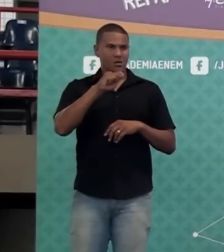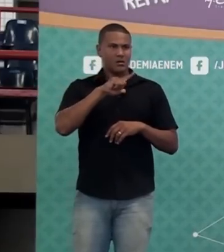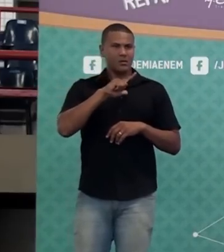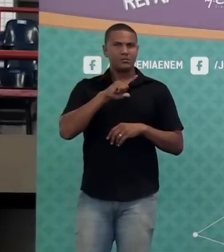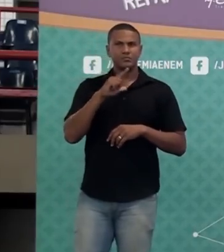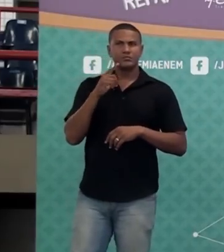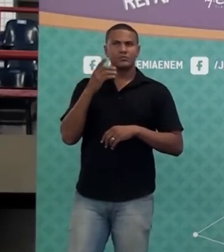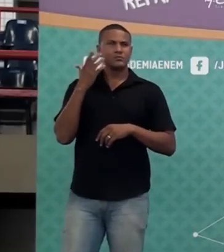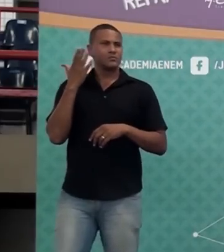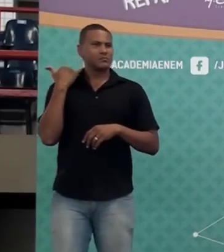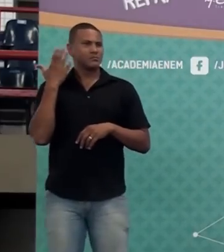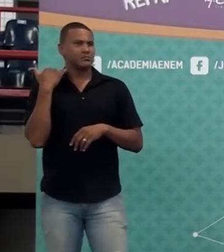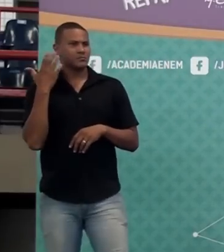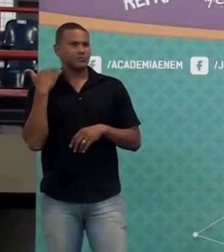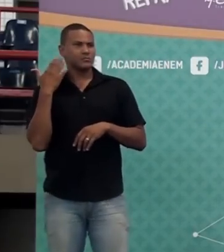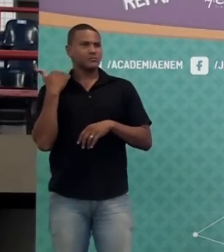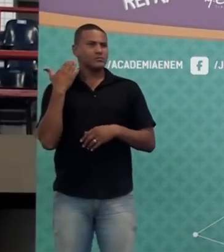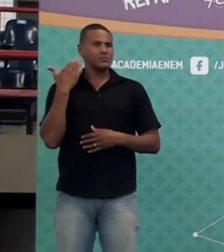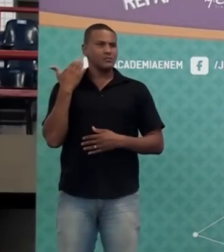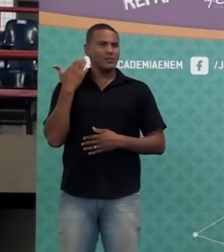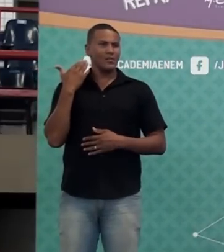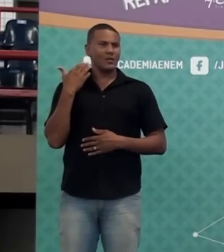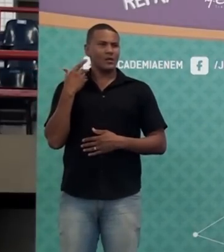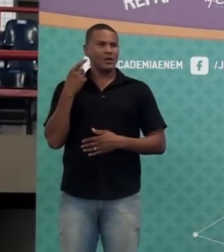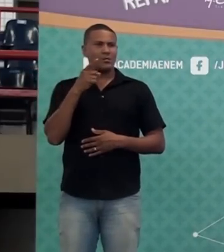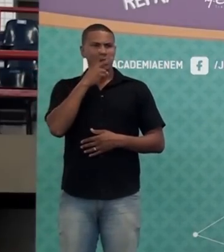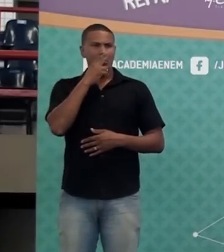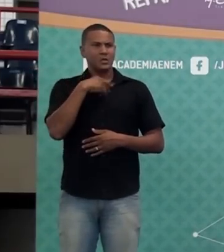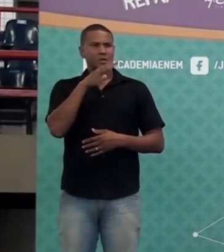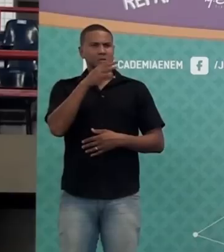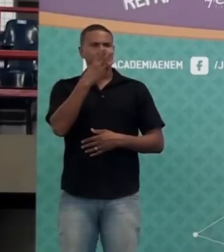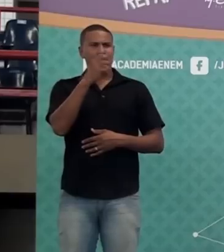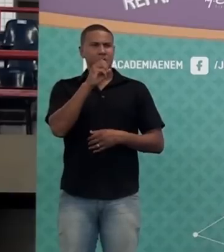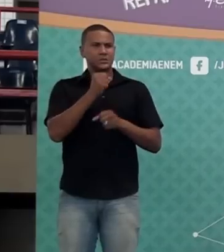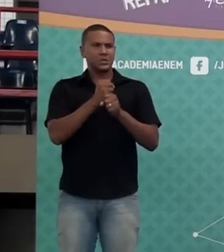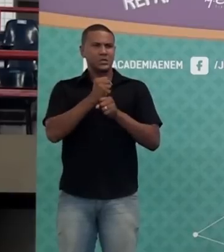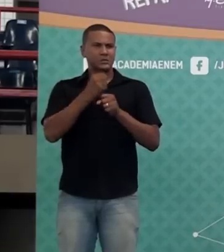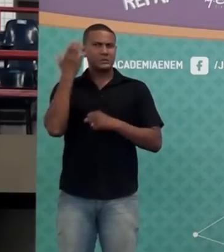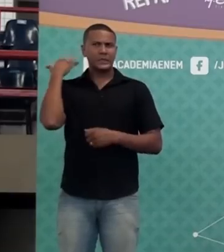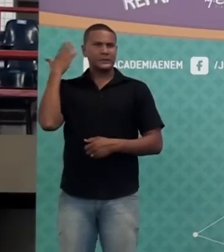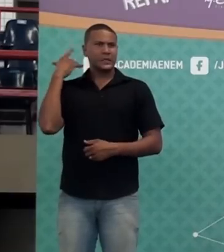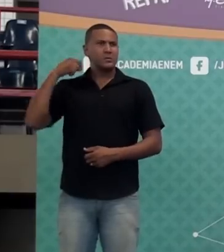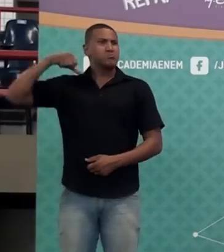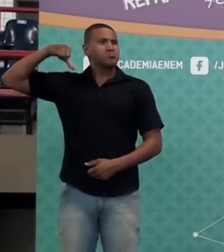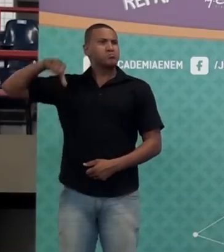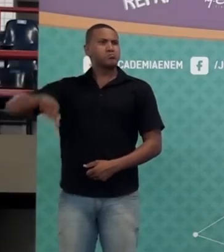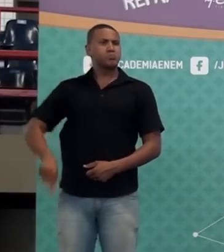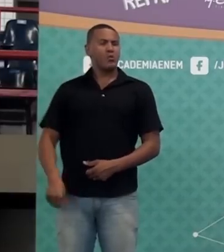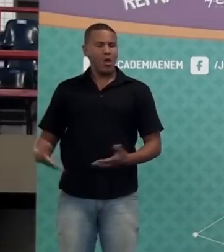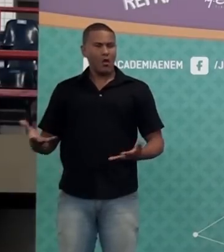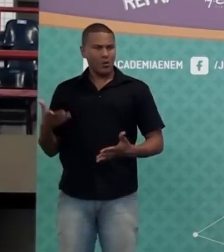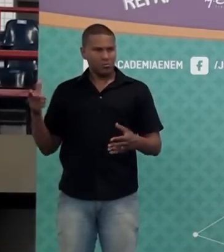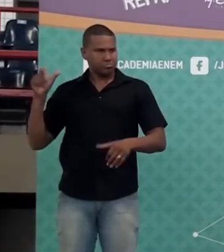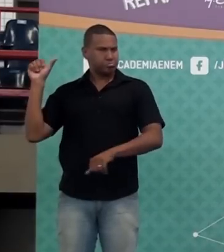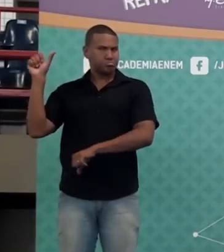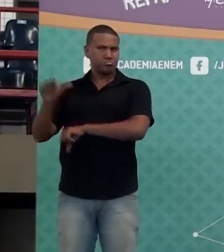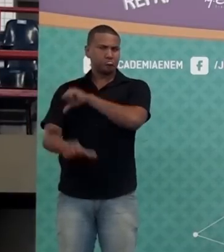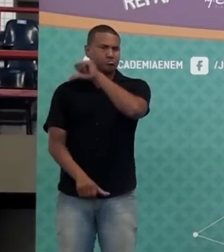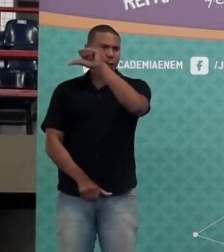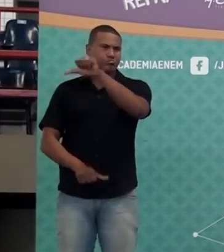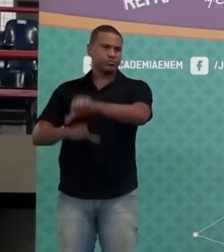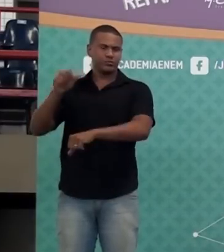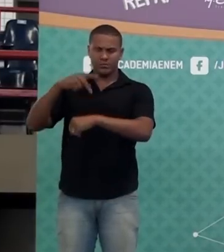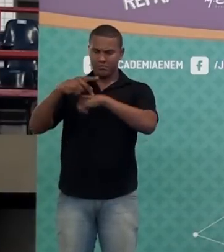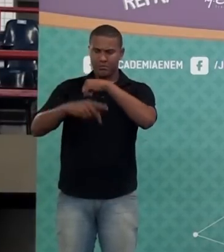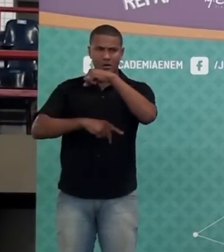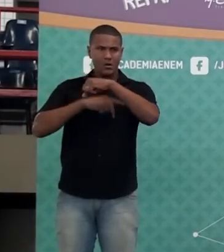3 décadas, tinha uma das piores educações, a Coreia do Sul. E hoje não é mais. Eles melhoraram tudo no